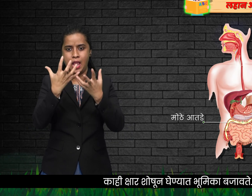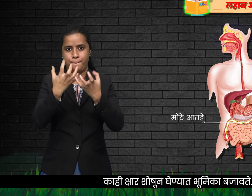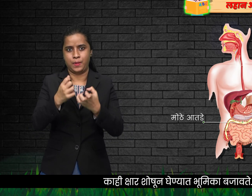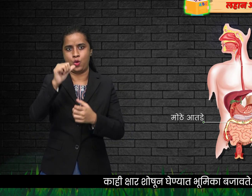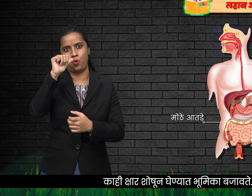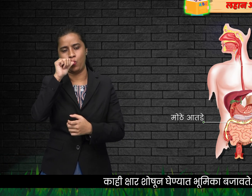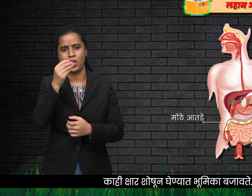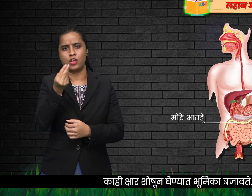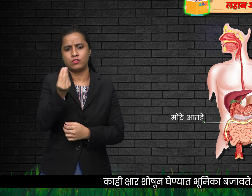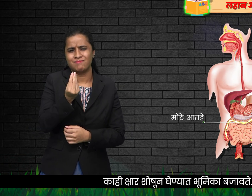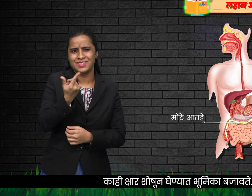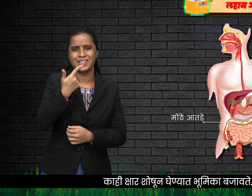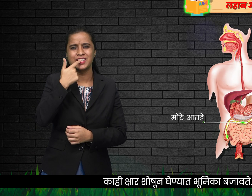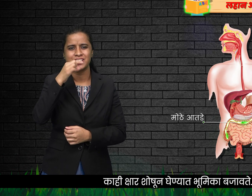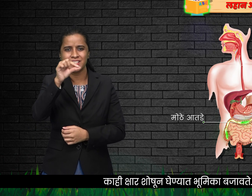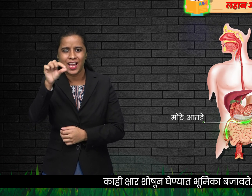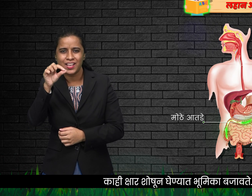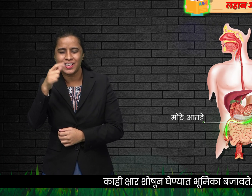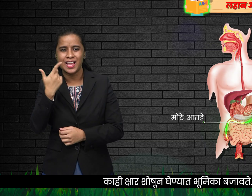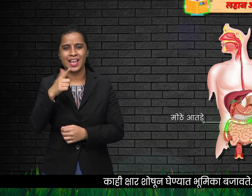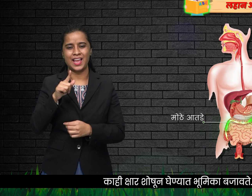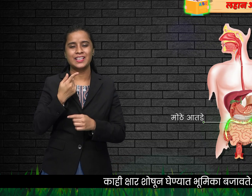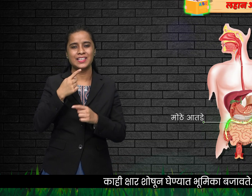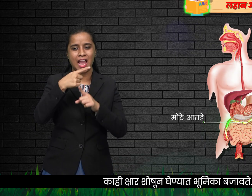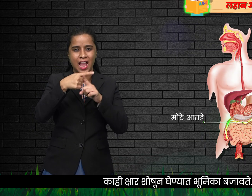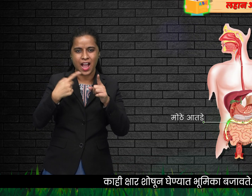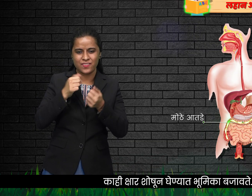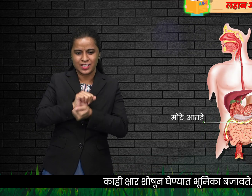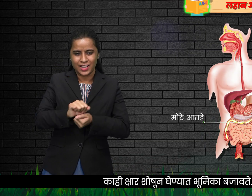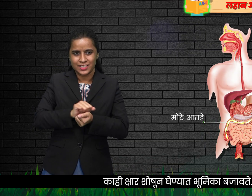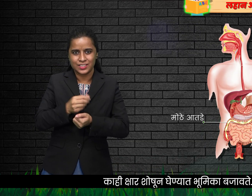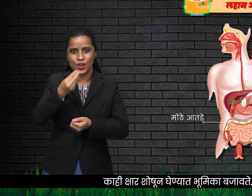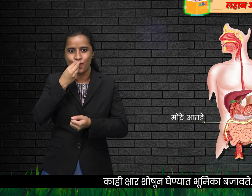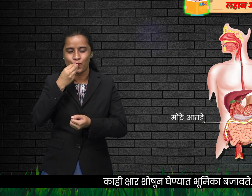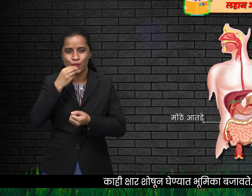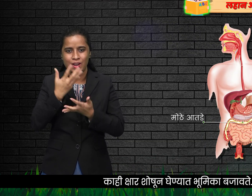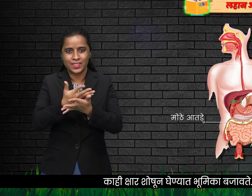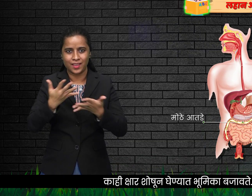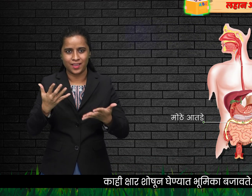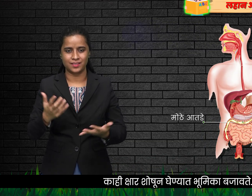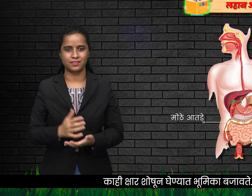आणि काही क्षार शोषून घेण्यात भूमिका बजावते.